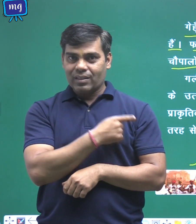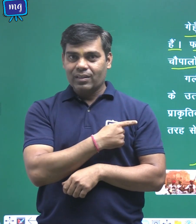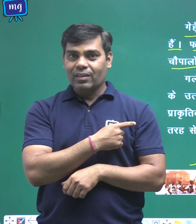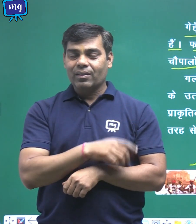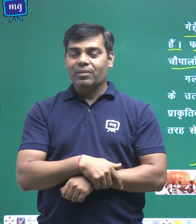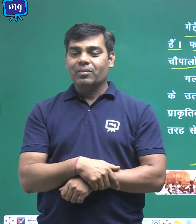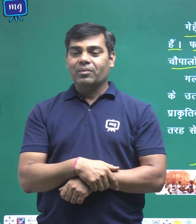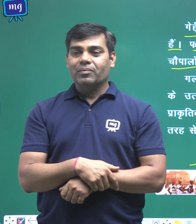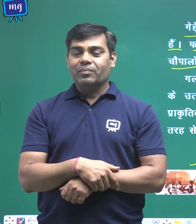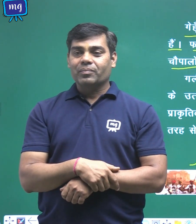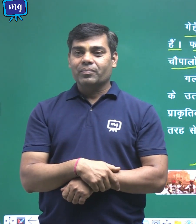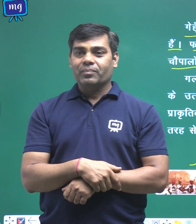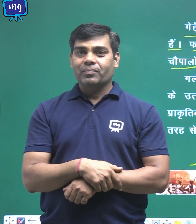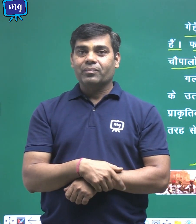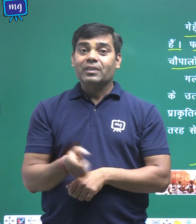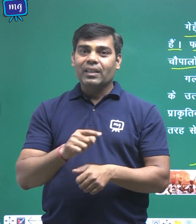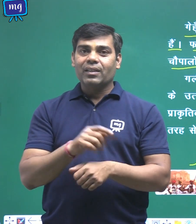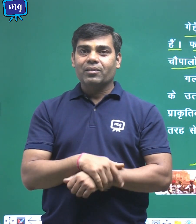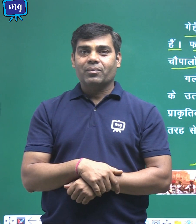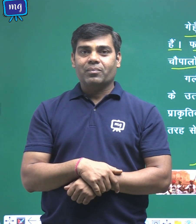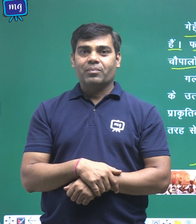हैं कि